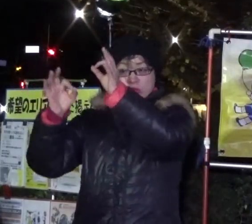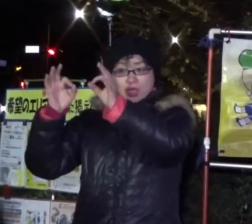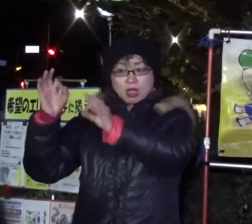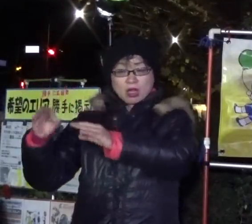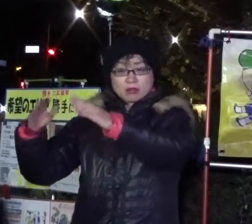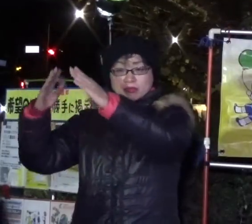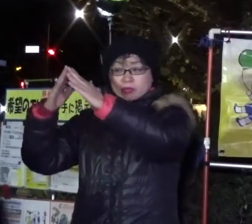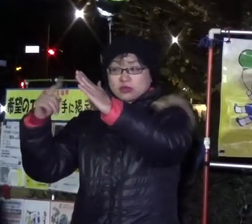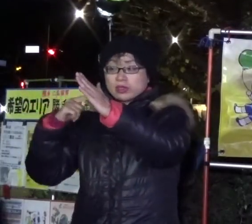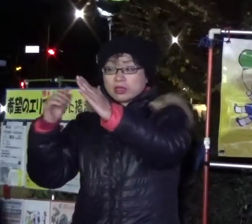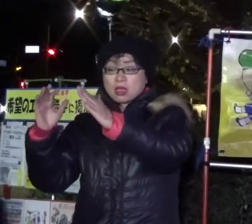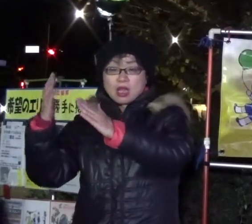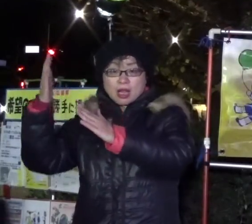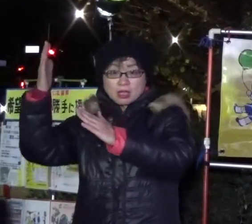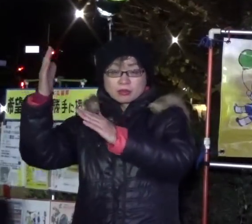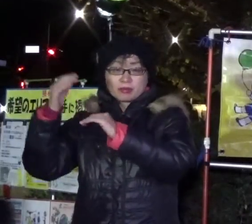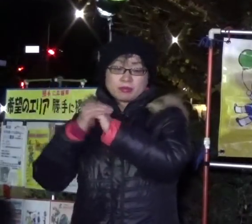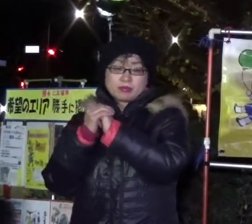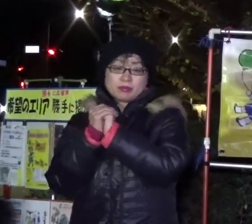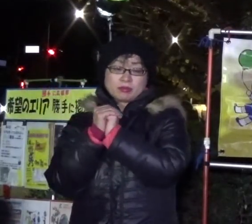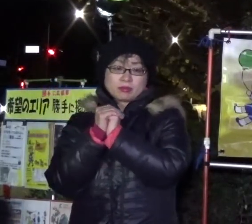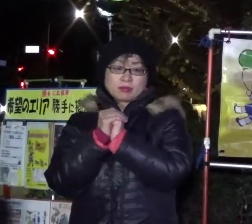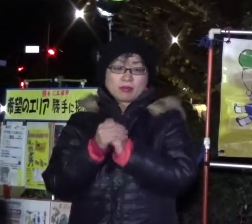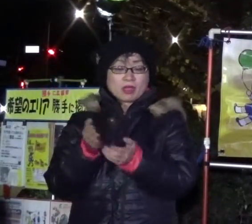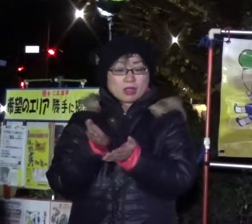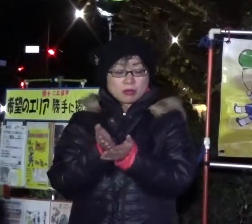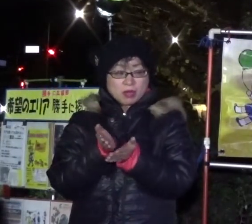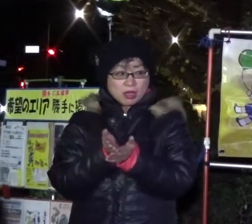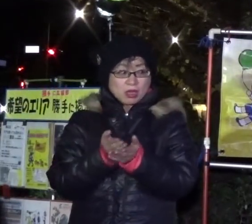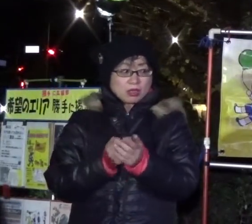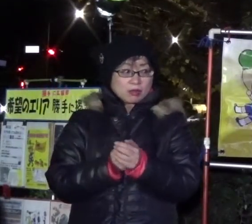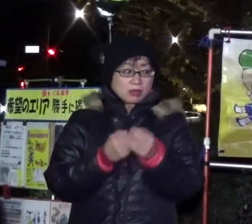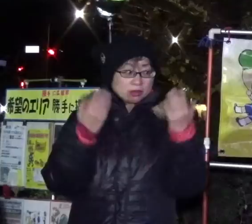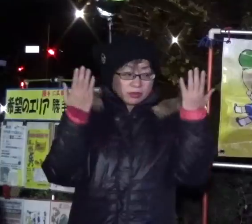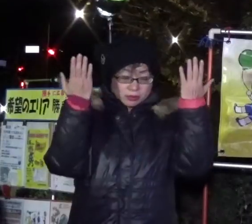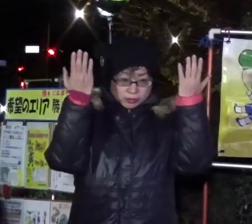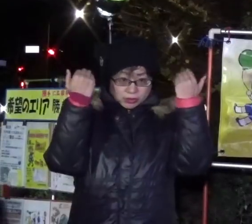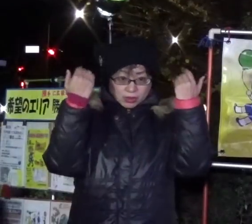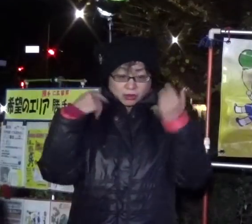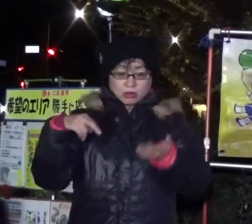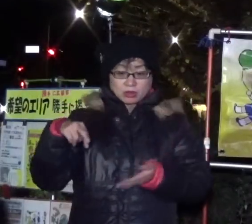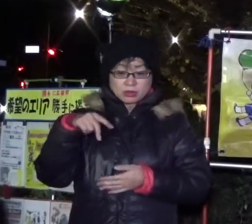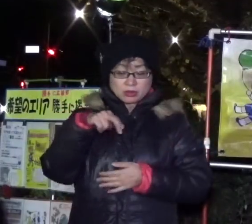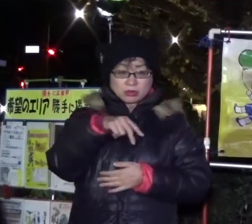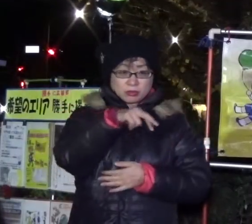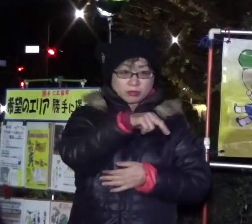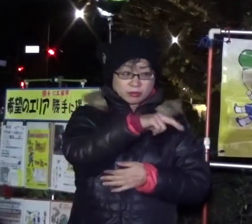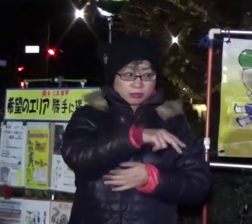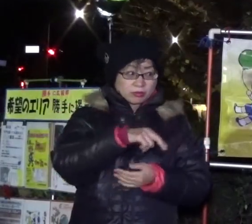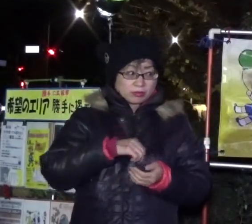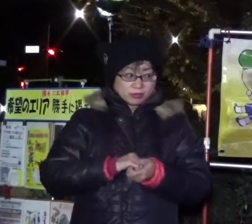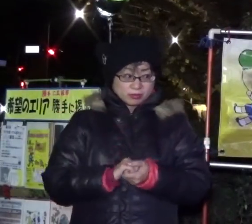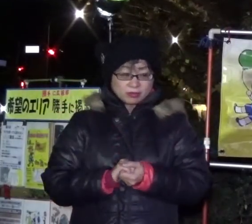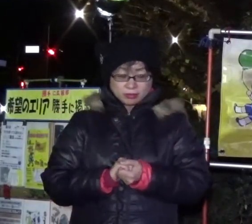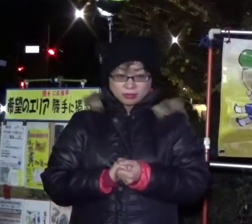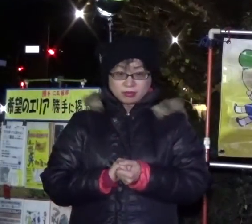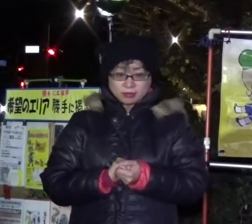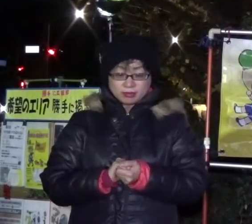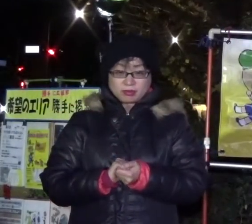から明かりが漏れ、雪面にはウサギの足音が点々とつながって、